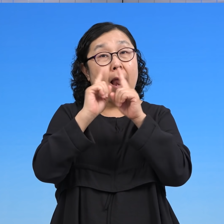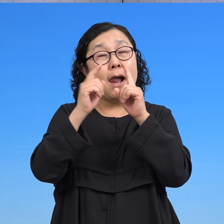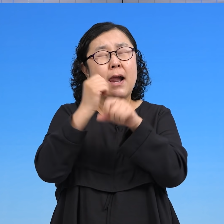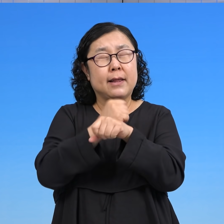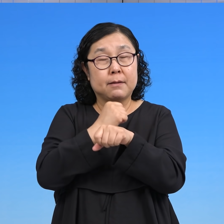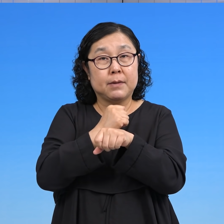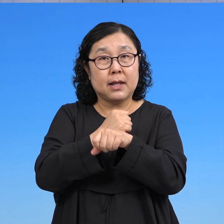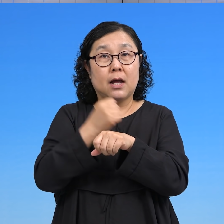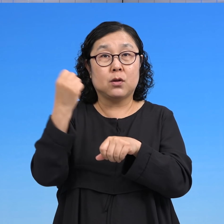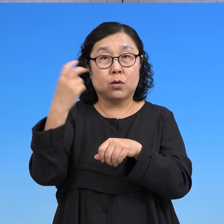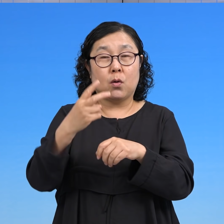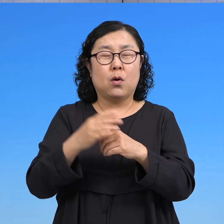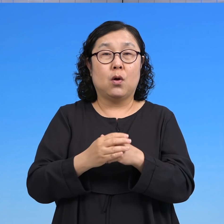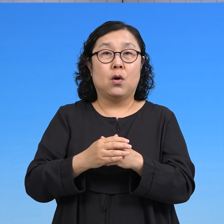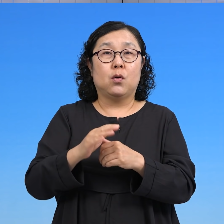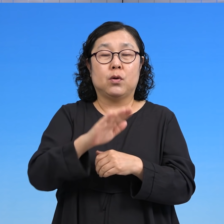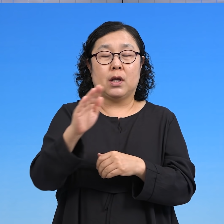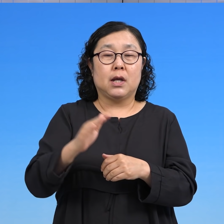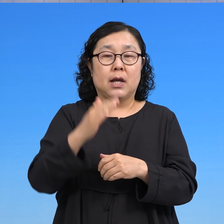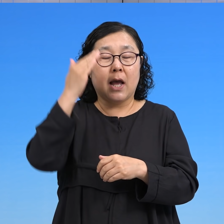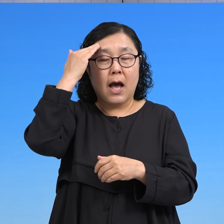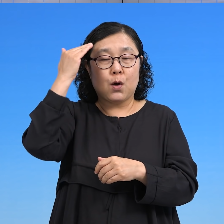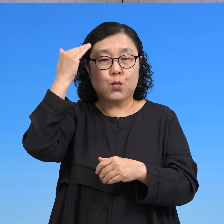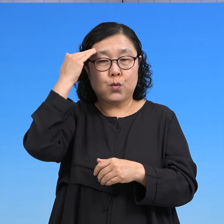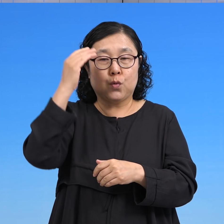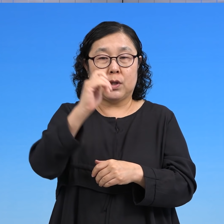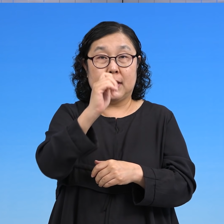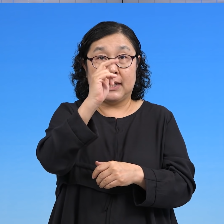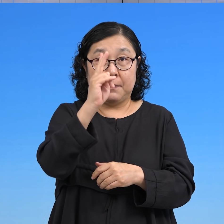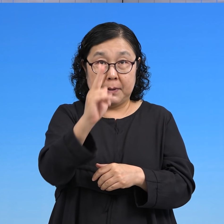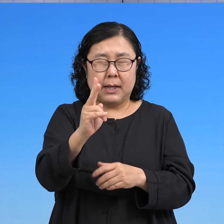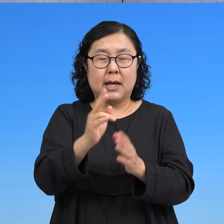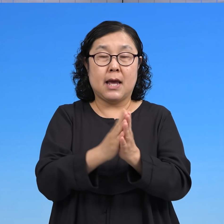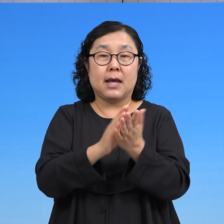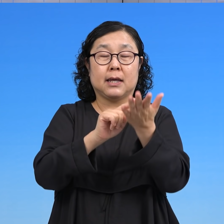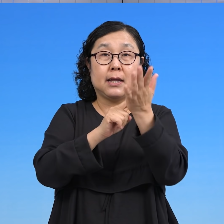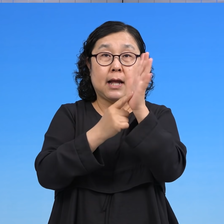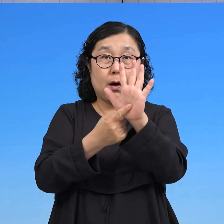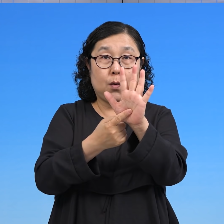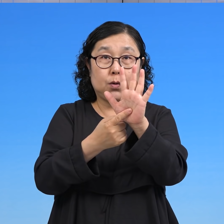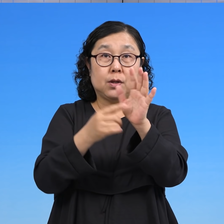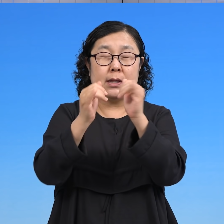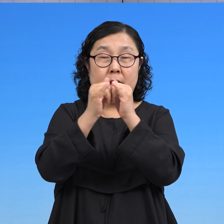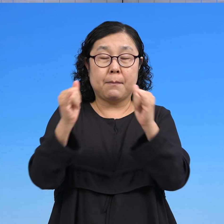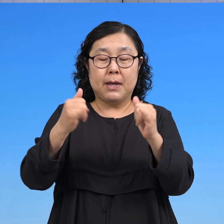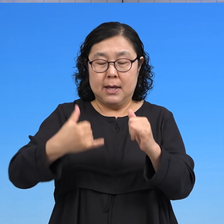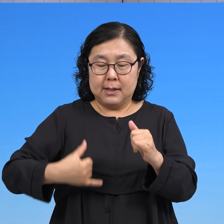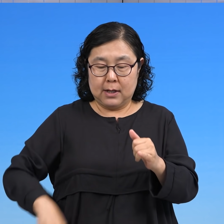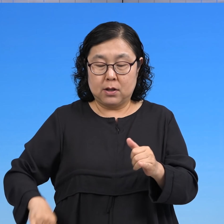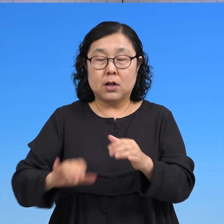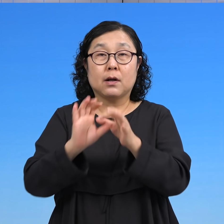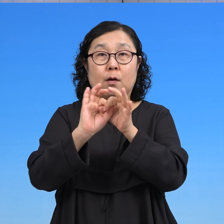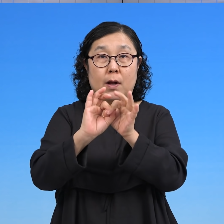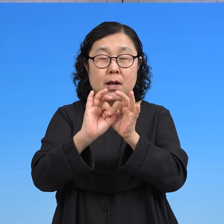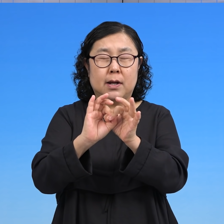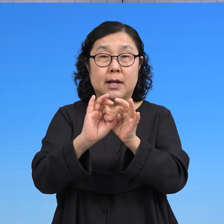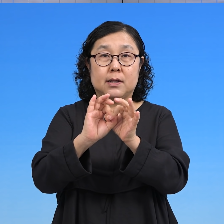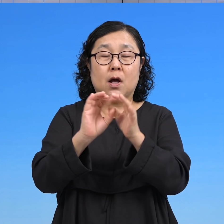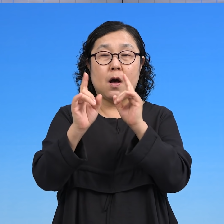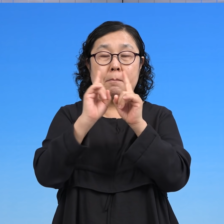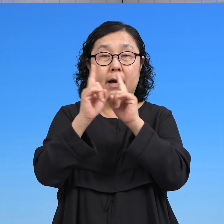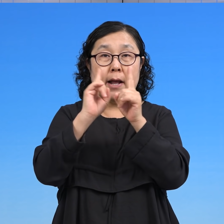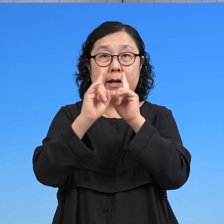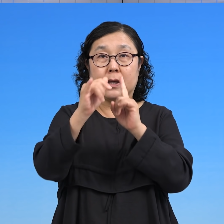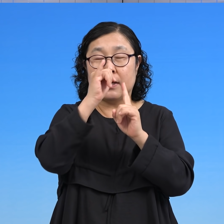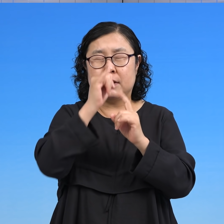묘사를 했고요. 그런가 하면은 또 우리나라 TV 예능 프로에 나온 출연자가 자녀들과 관련해가지고 이제